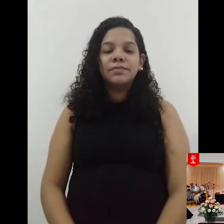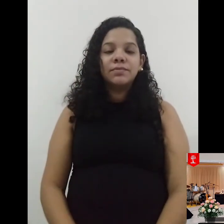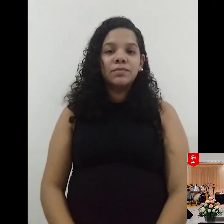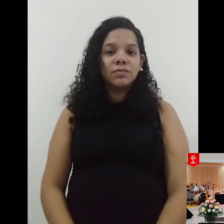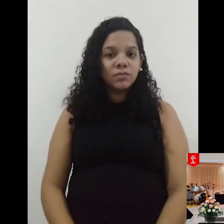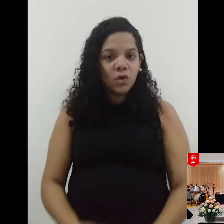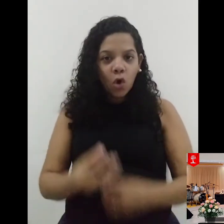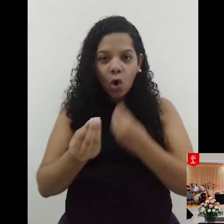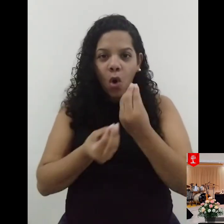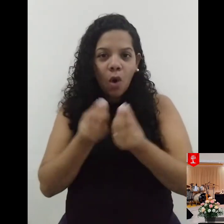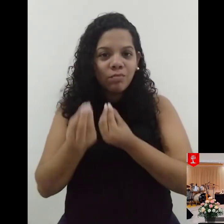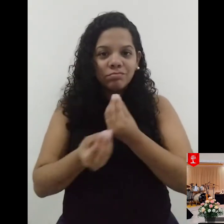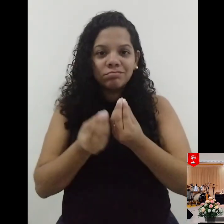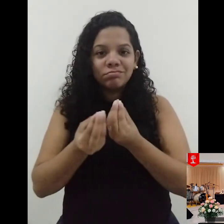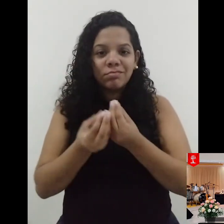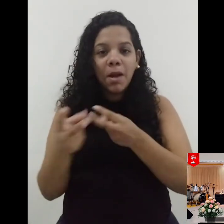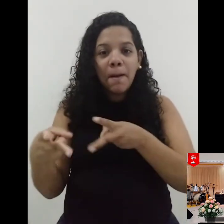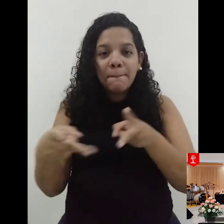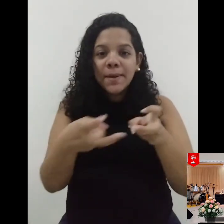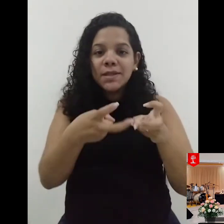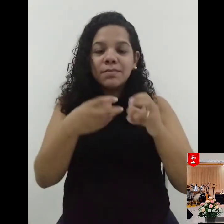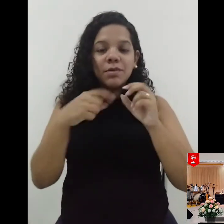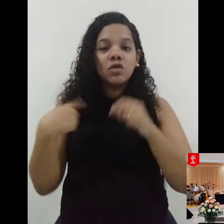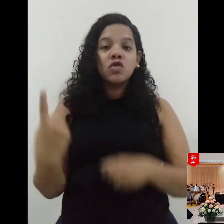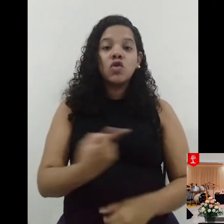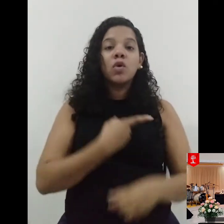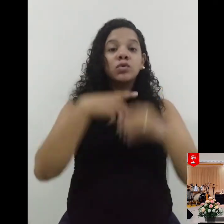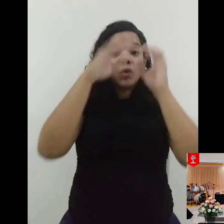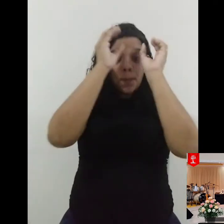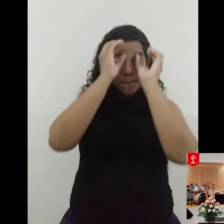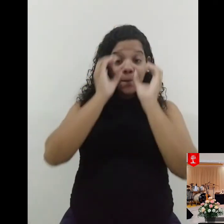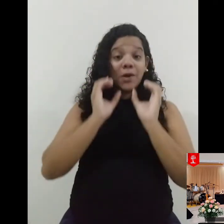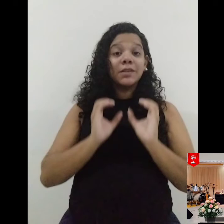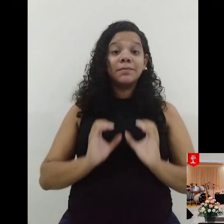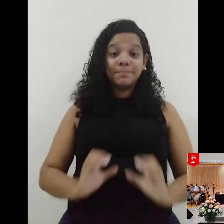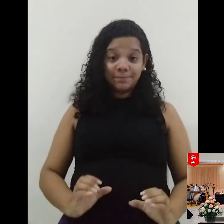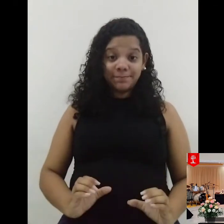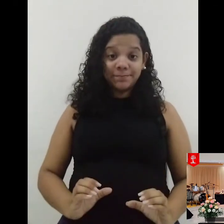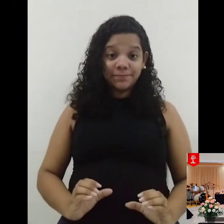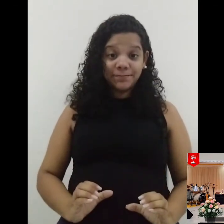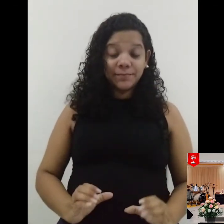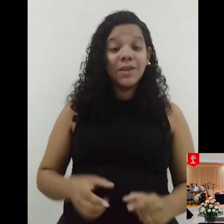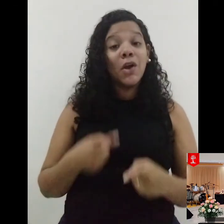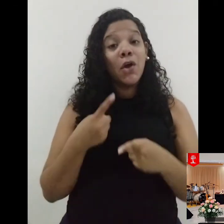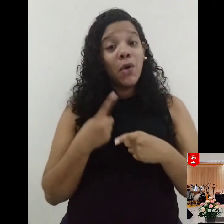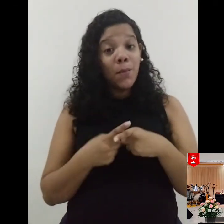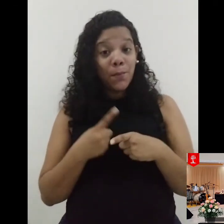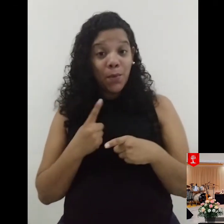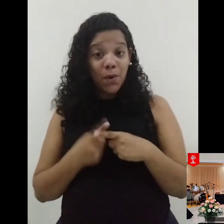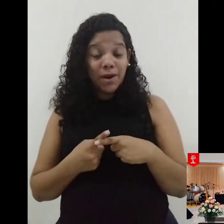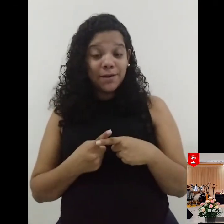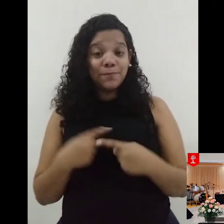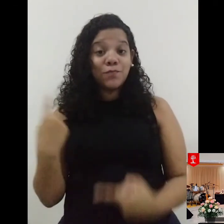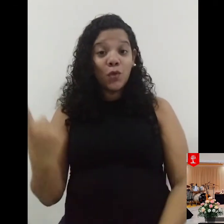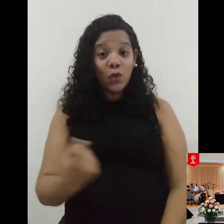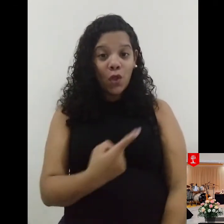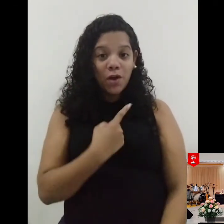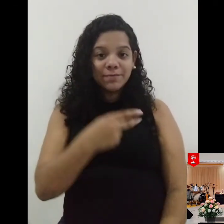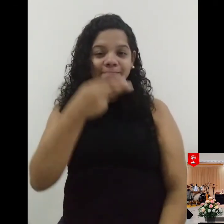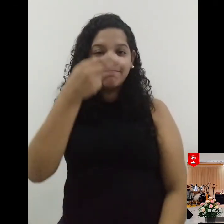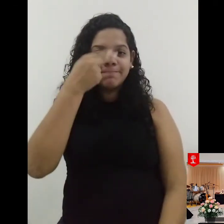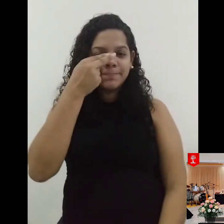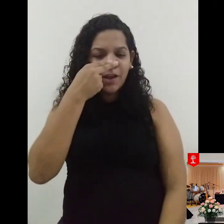Mas aí não são as palavras, mas as ações, como nós nos apresentamos ao Senhor.